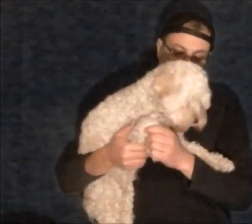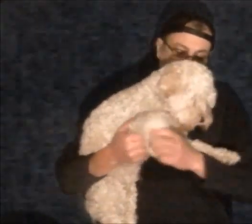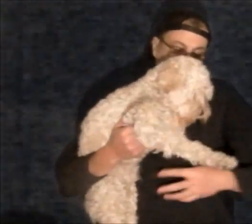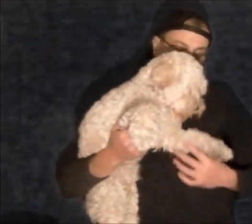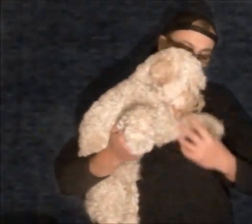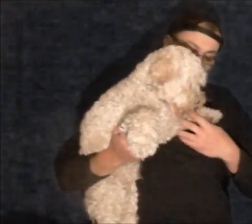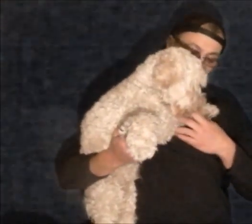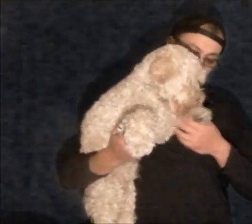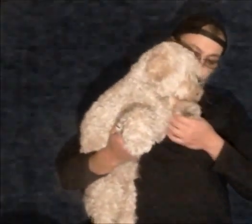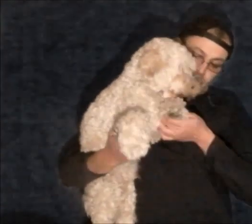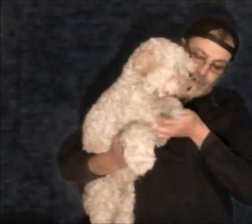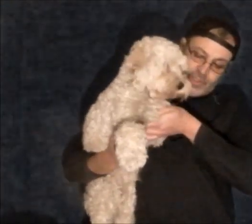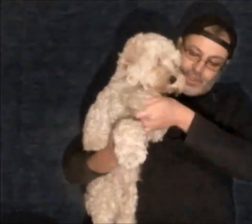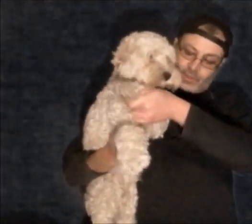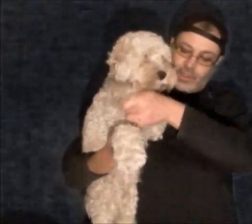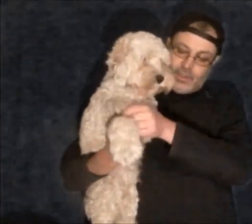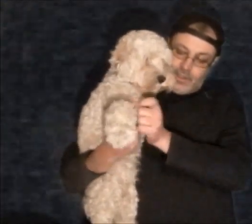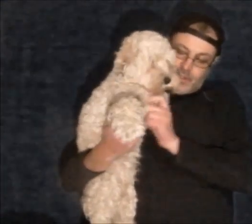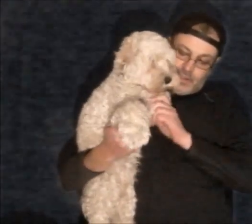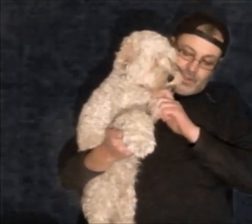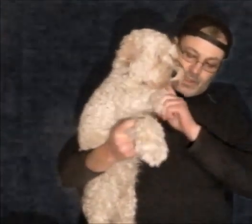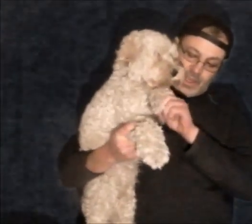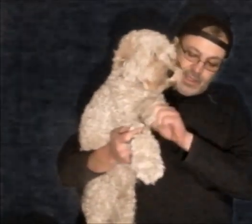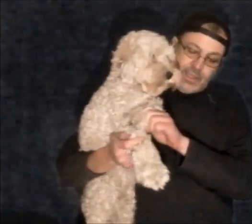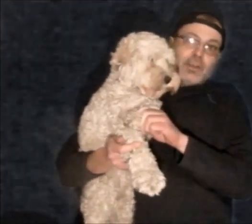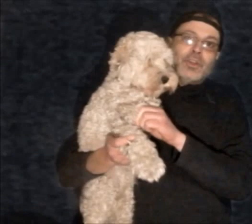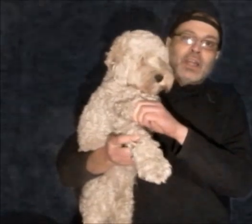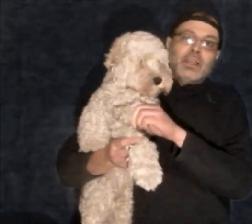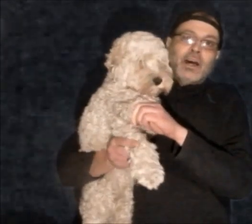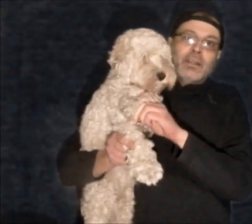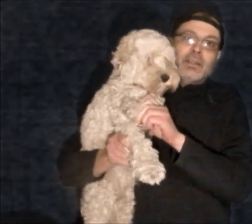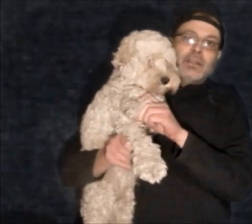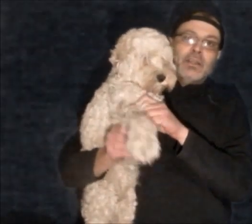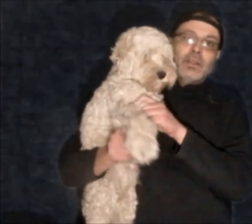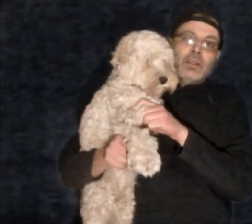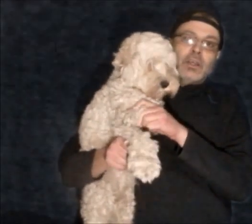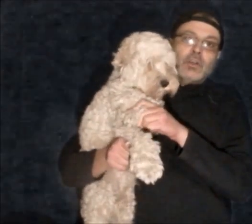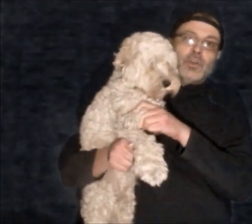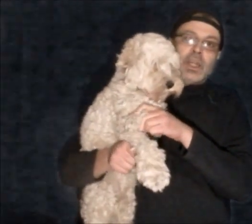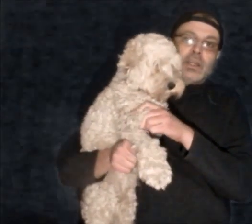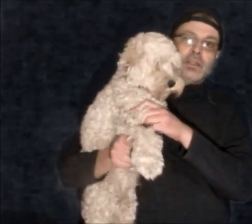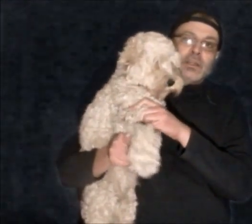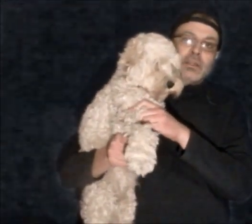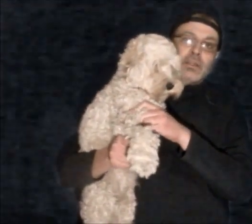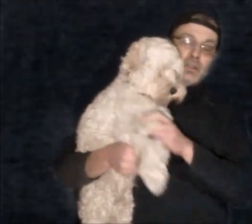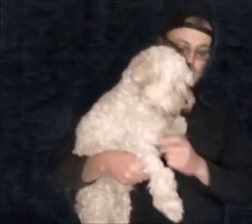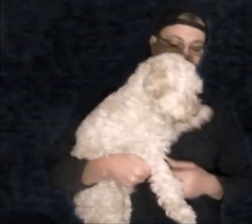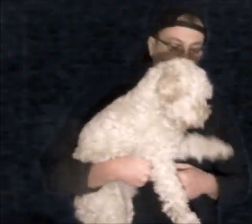بناس وسيرة كنال وسيرة كنال. هذه كنال داء كنال.